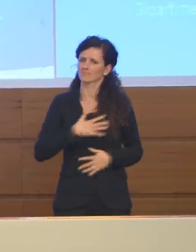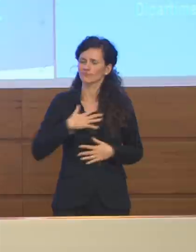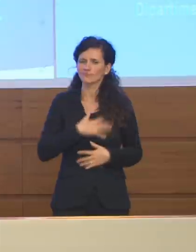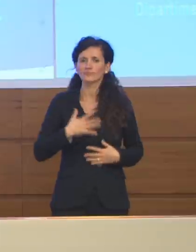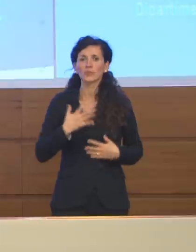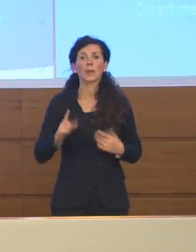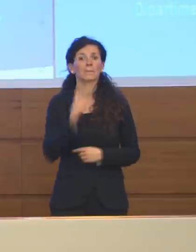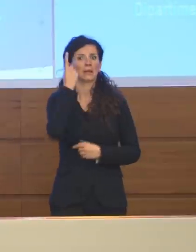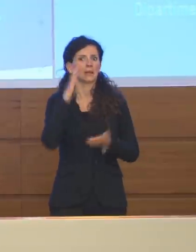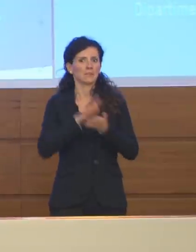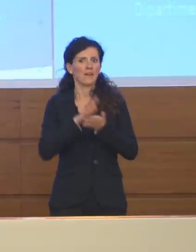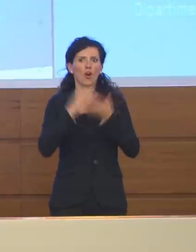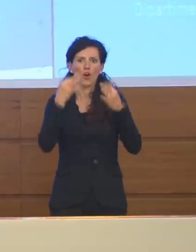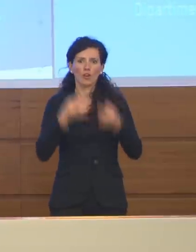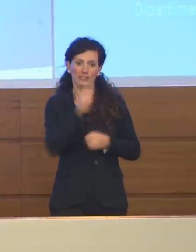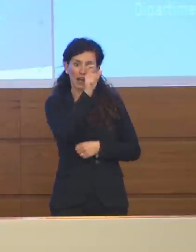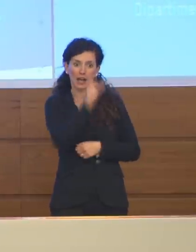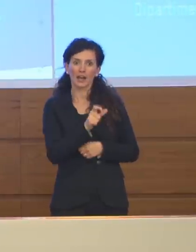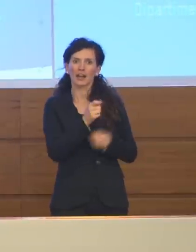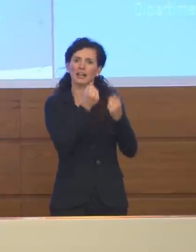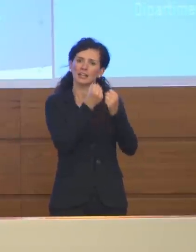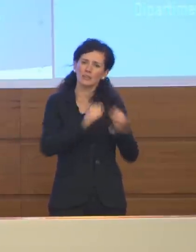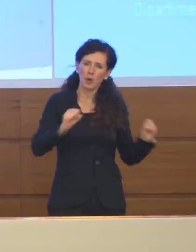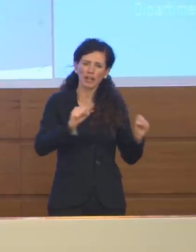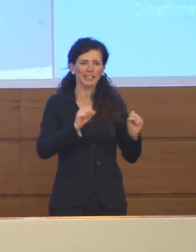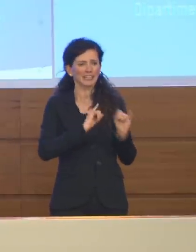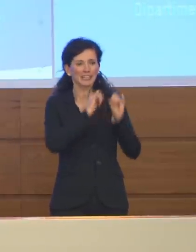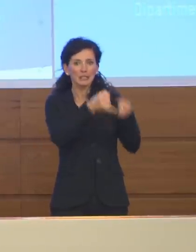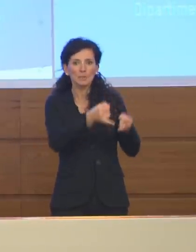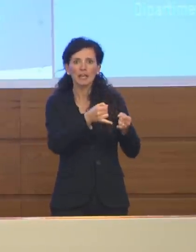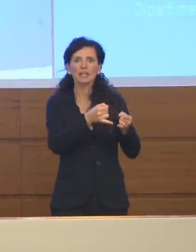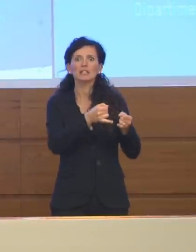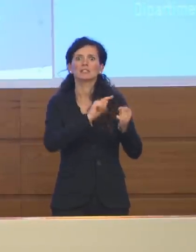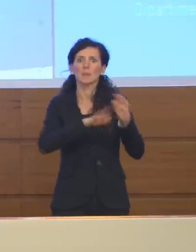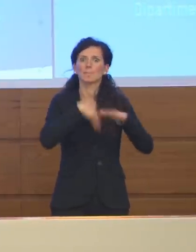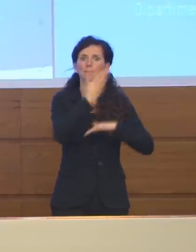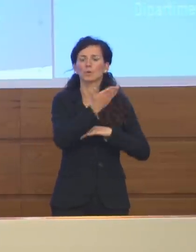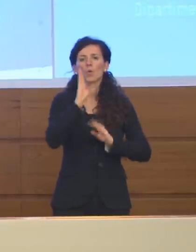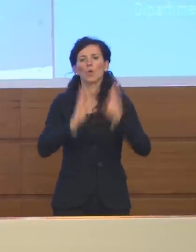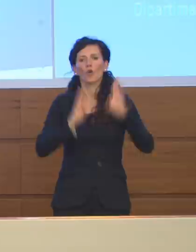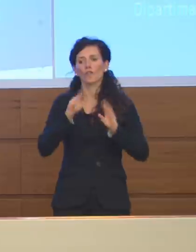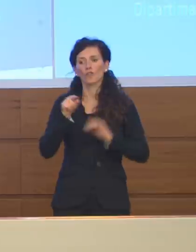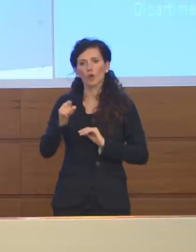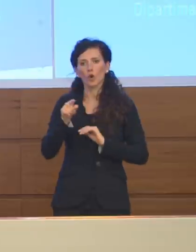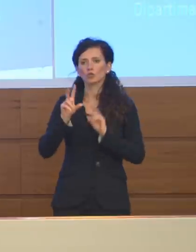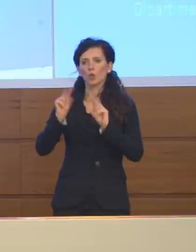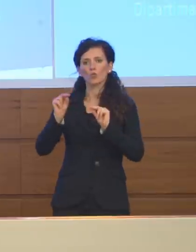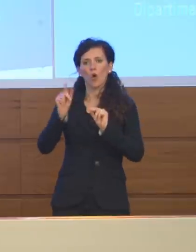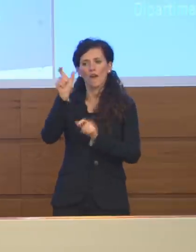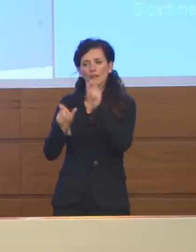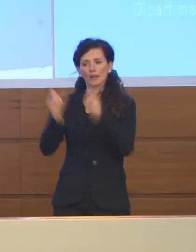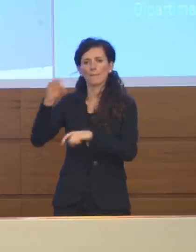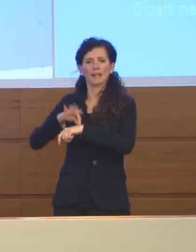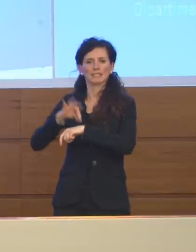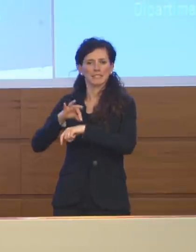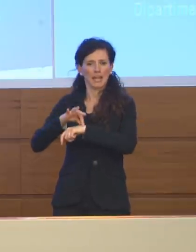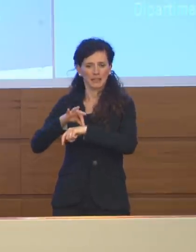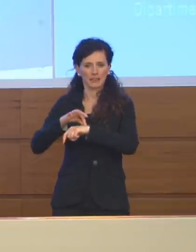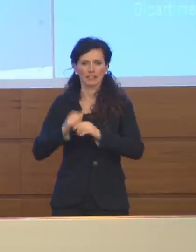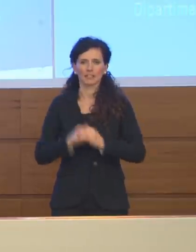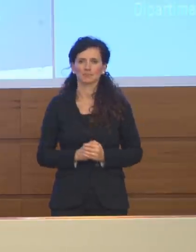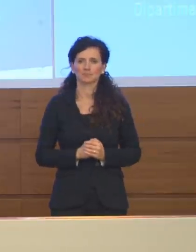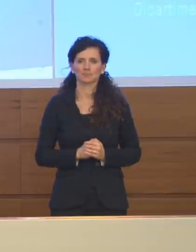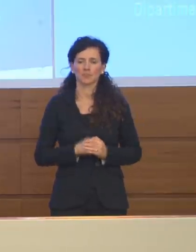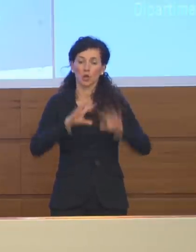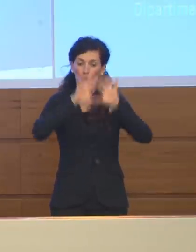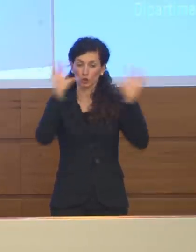il numero dei dimessi e guariti e supera il numero dei nuovi casi riscontrati nel nostro paese i